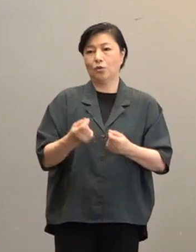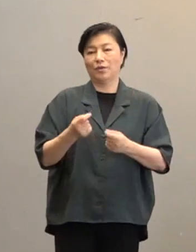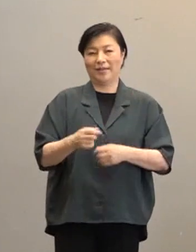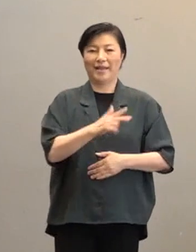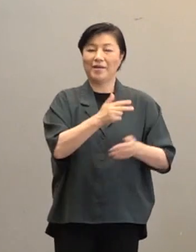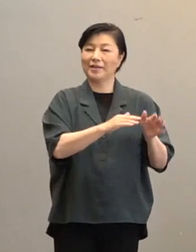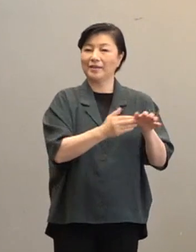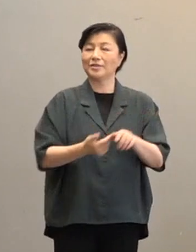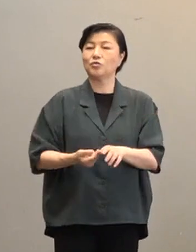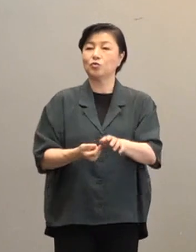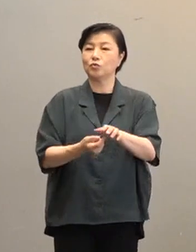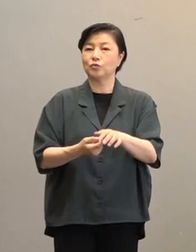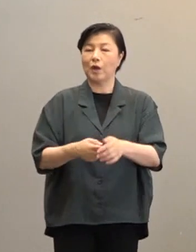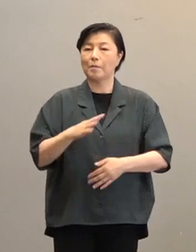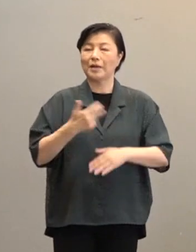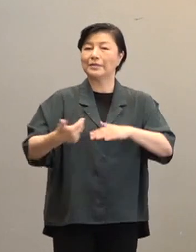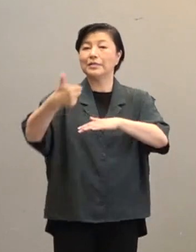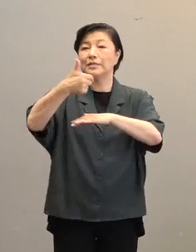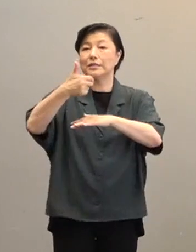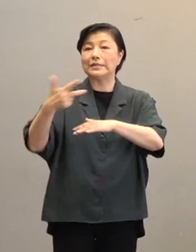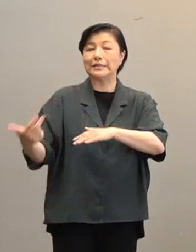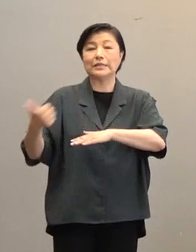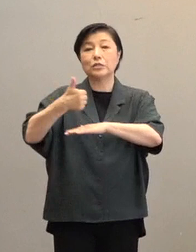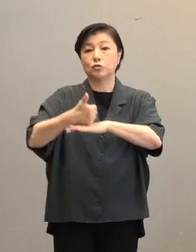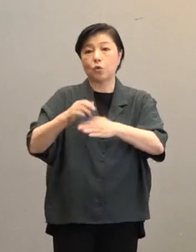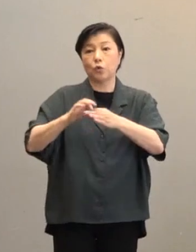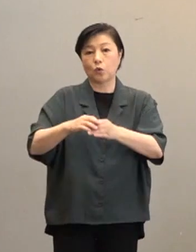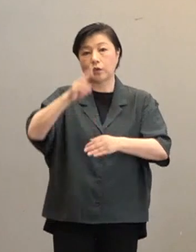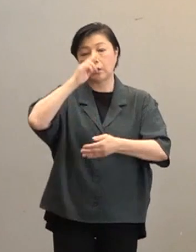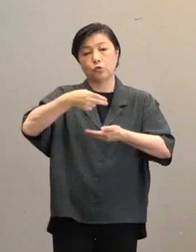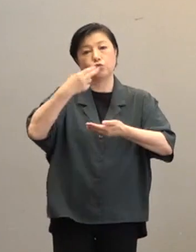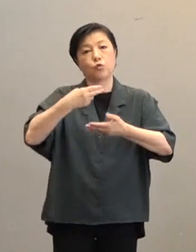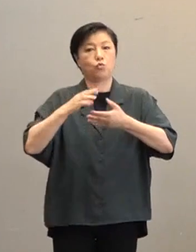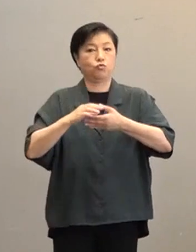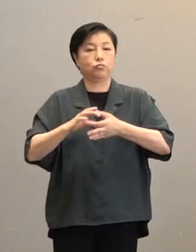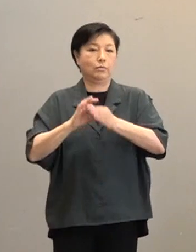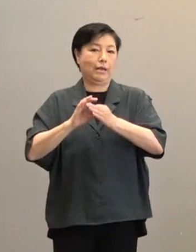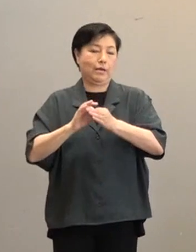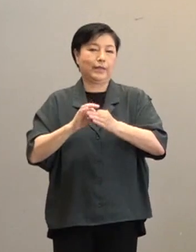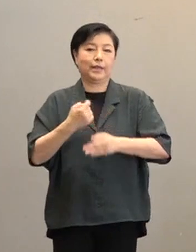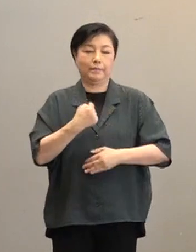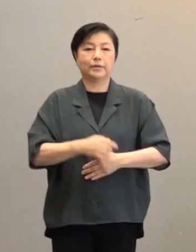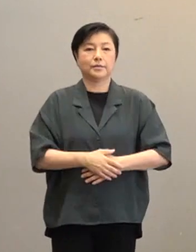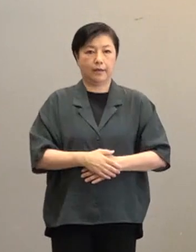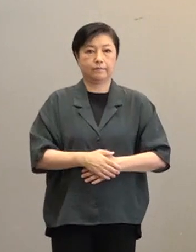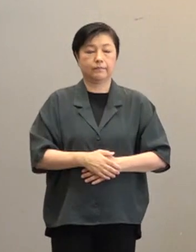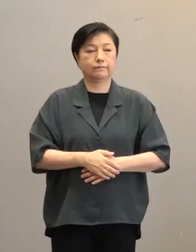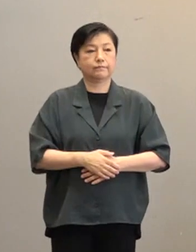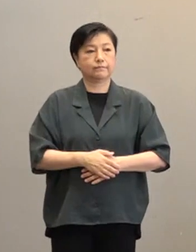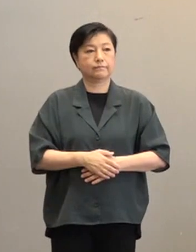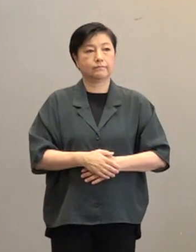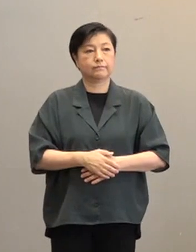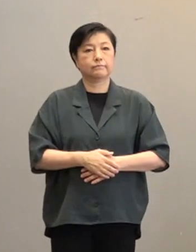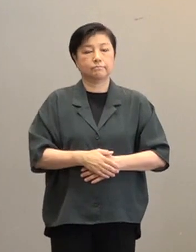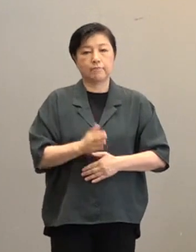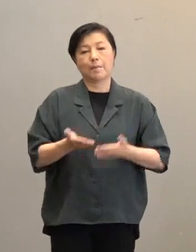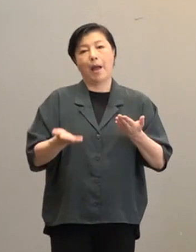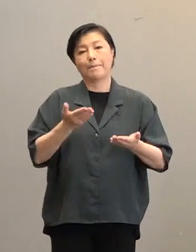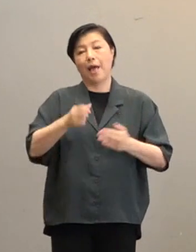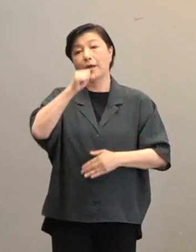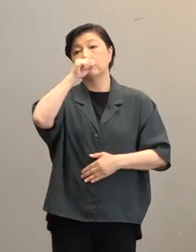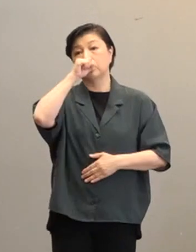村市長時代にこの給食にも関わってきましたけれども、やはり非常になんていうんですか、バランスのい